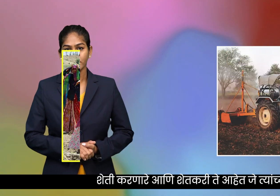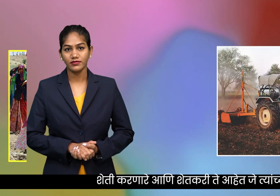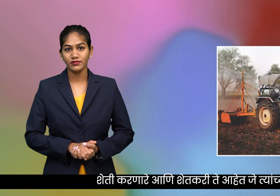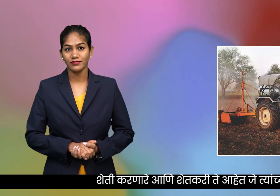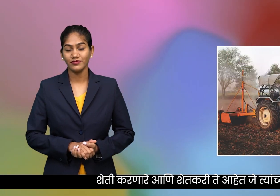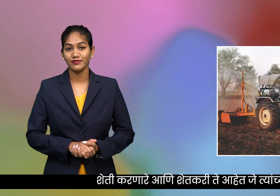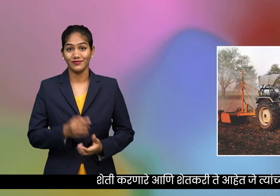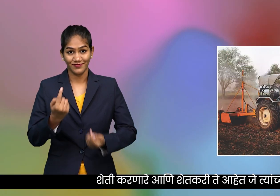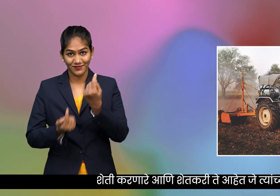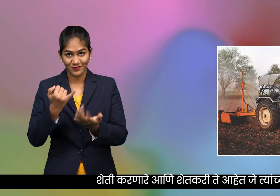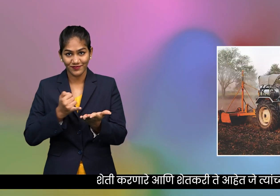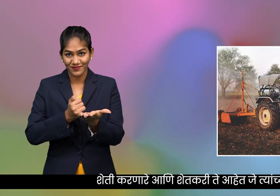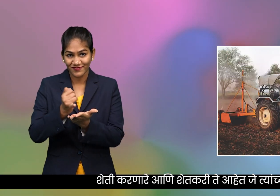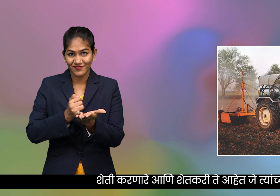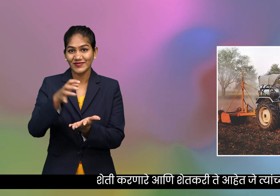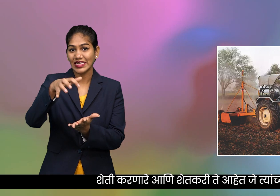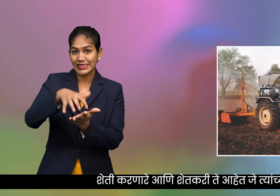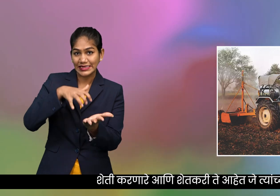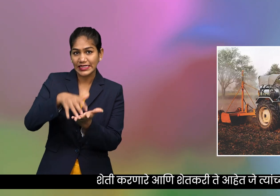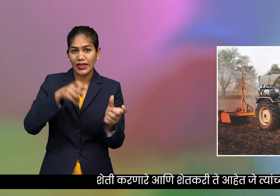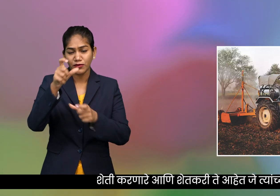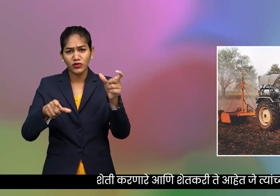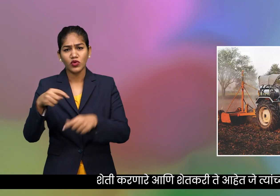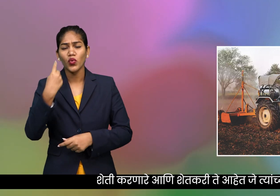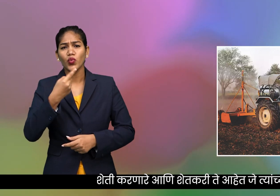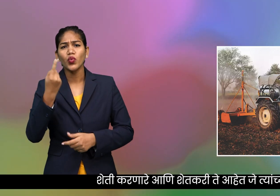शेती करणारे आणि शेतकरी ते आहेत जे त्यांच्या मालकीच्या